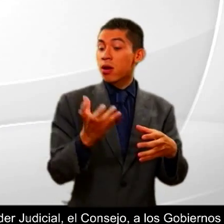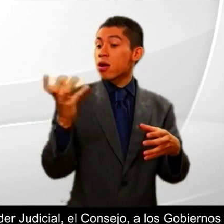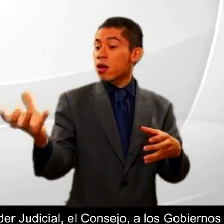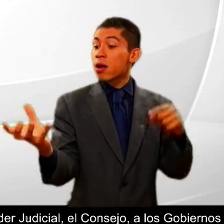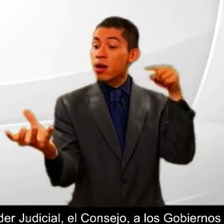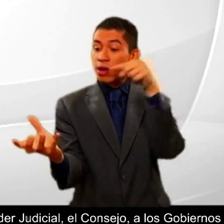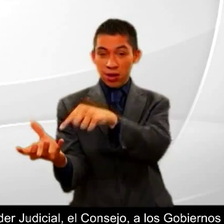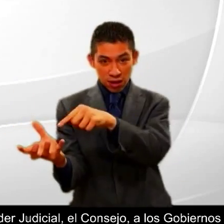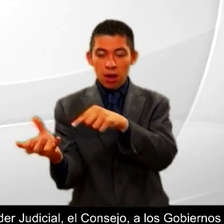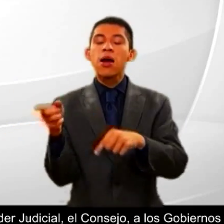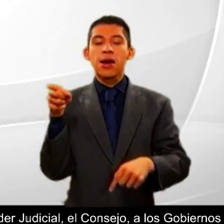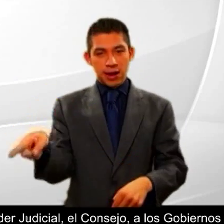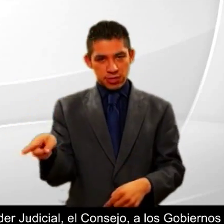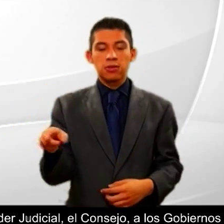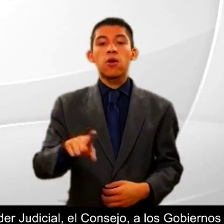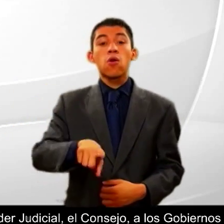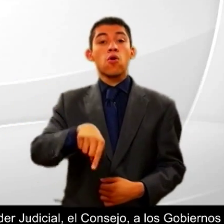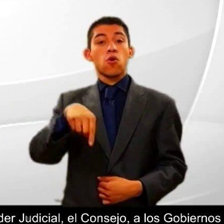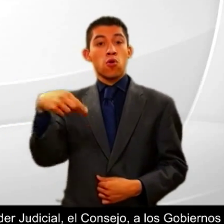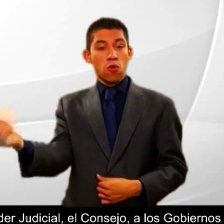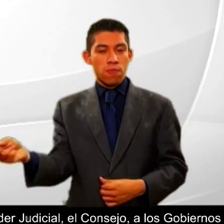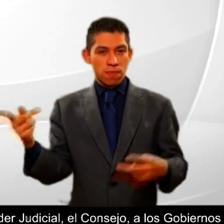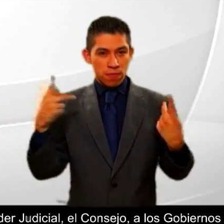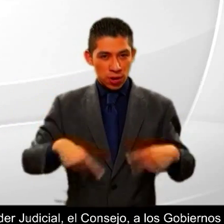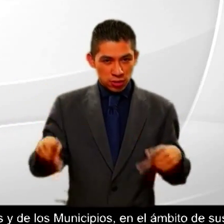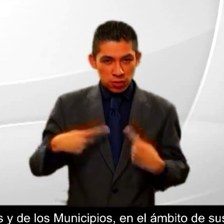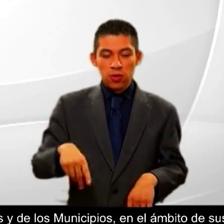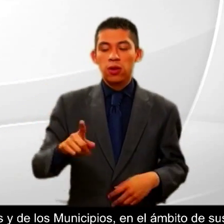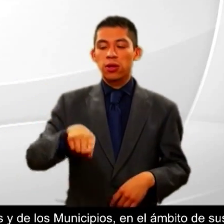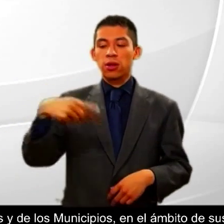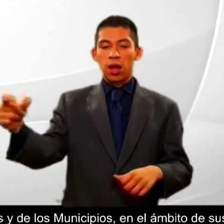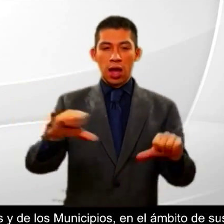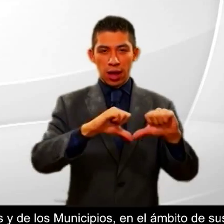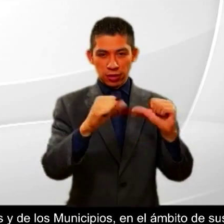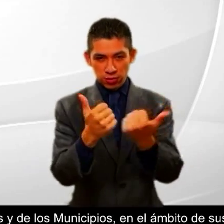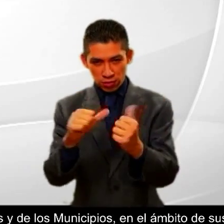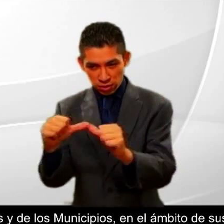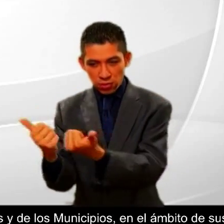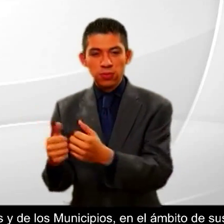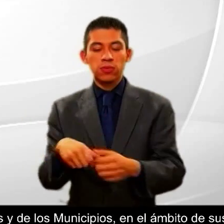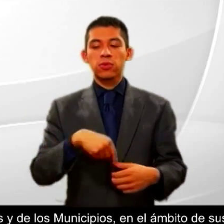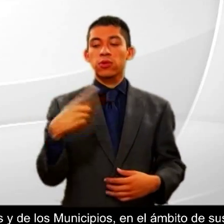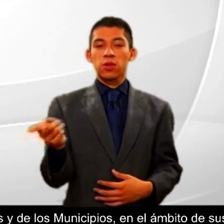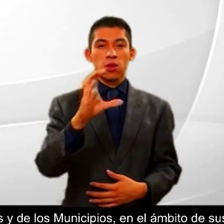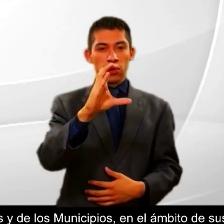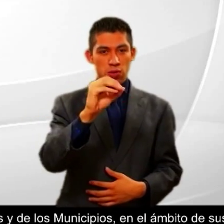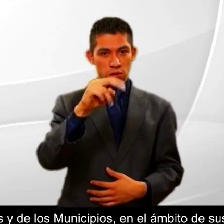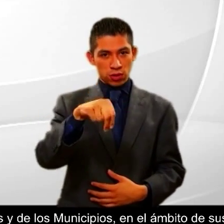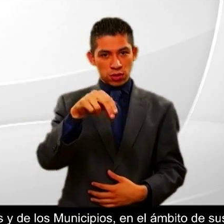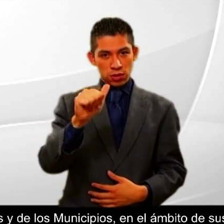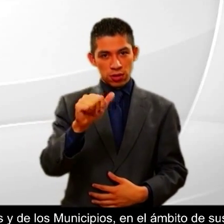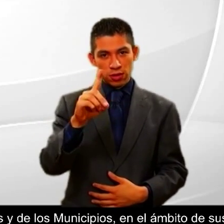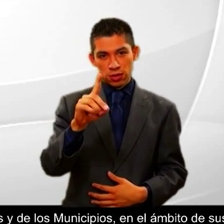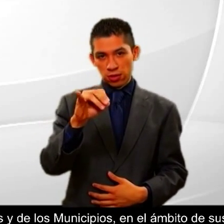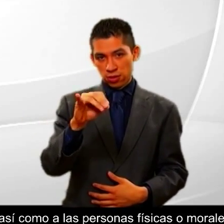judicial, el consejo, a los gobiernos de las entidades federativas y de los municipios En el ámbito de sus respectivas